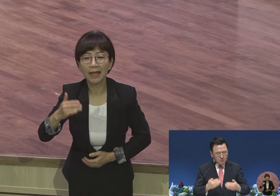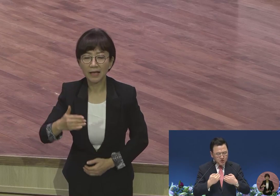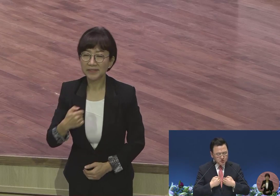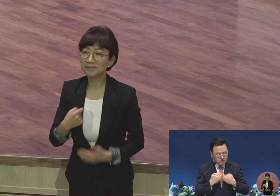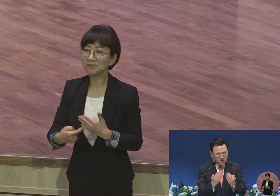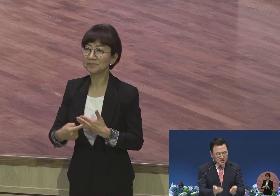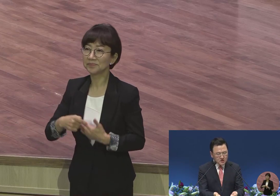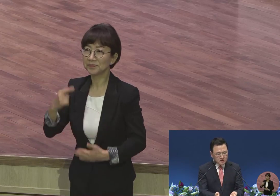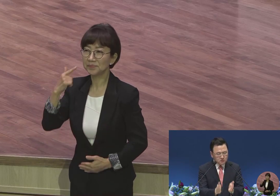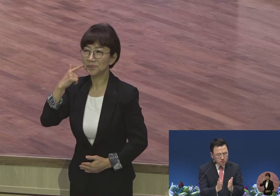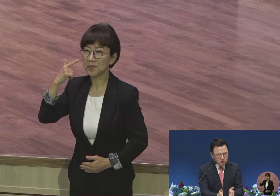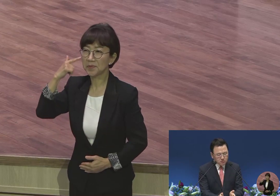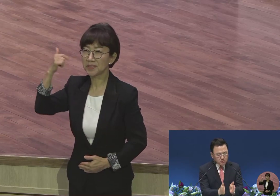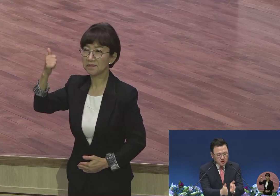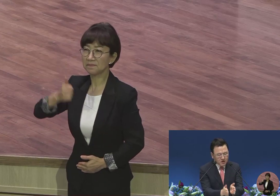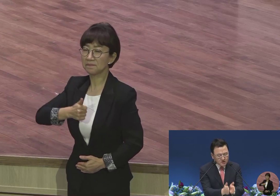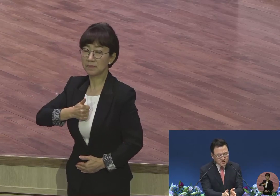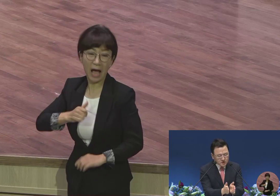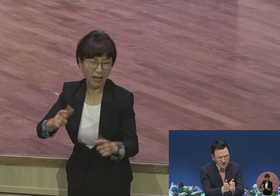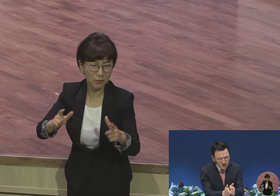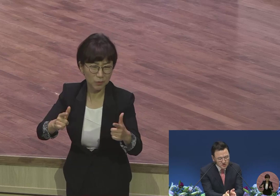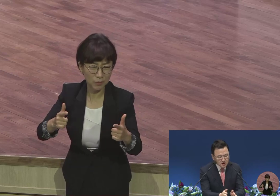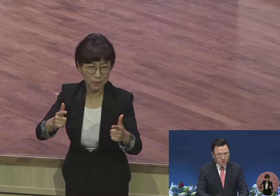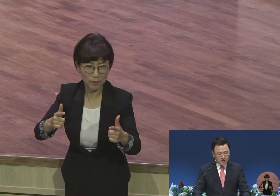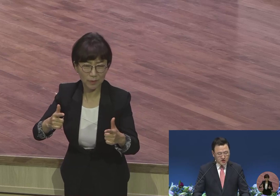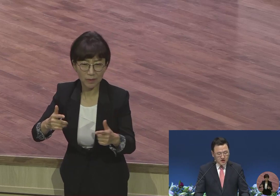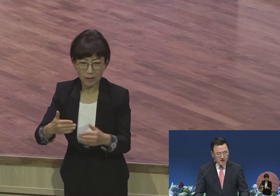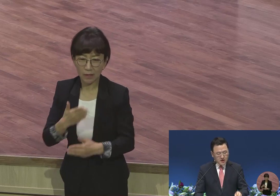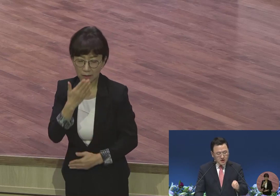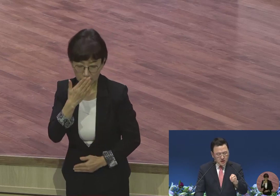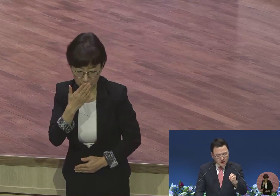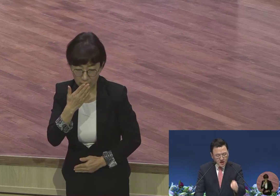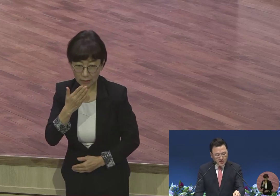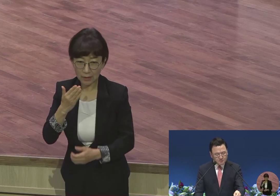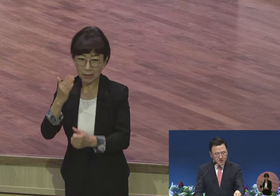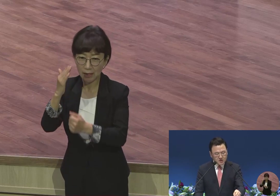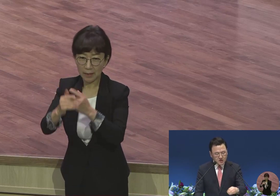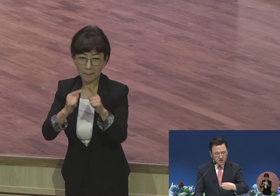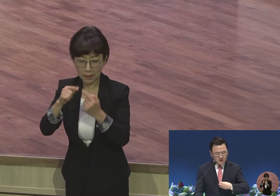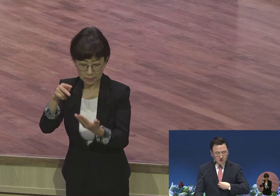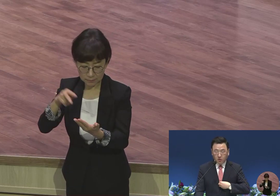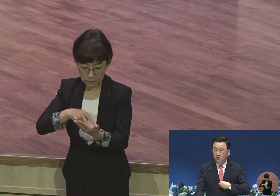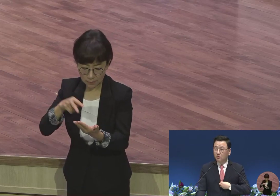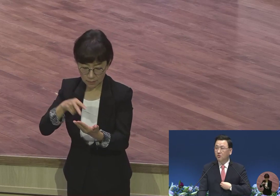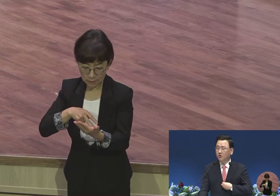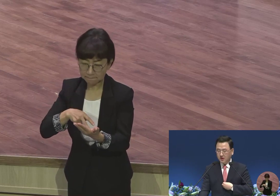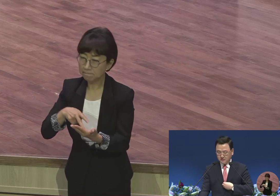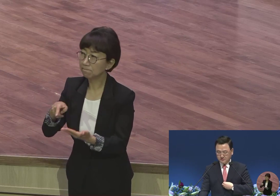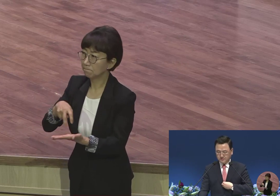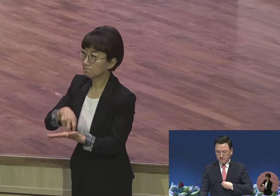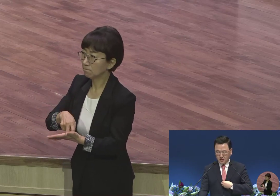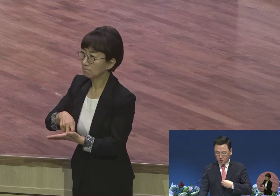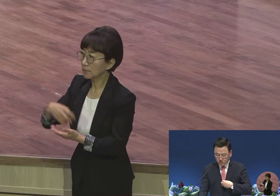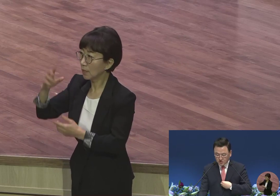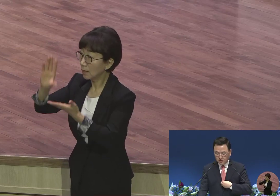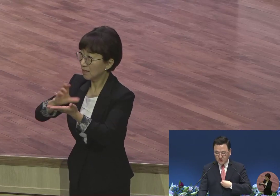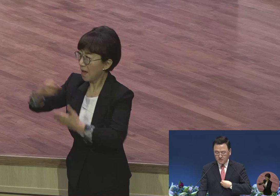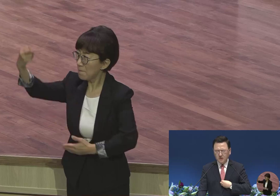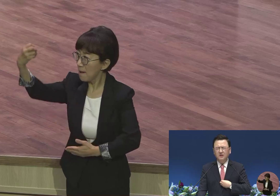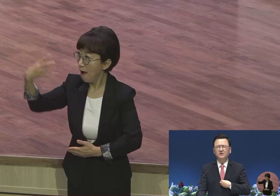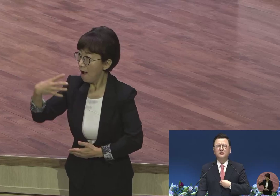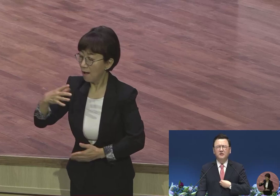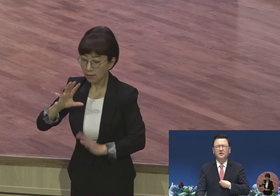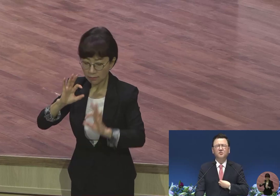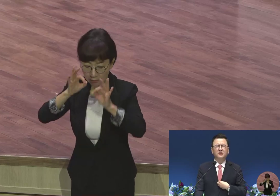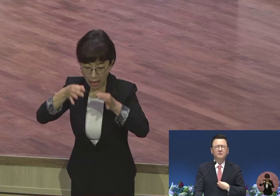아니라 피조물의 자세로 무릎을 꿇고 이 말씀을 읽다 보니까 그 강한 빛이 내 어둠을 보게, 내 고집을 보게